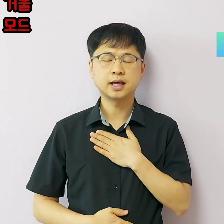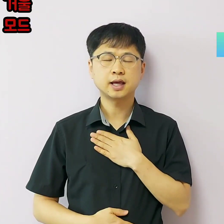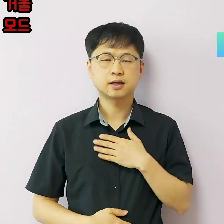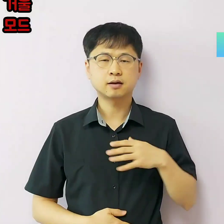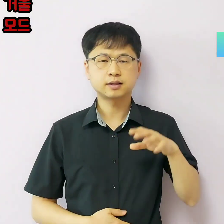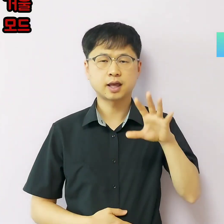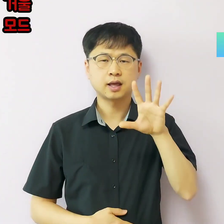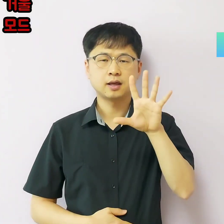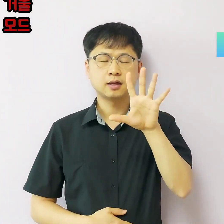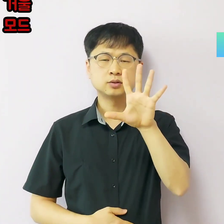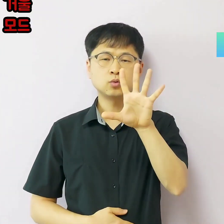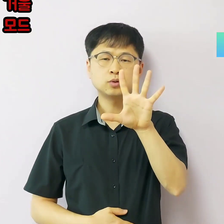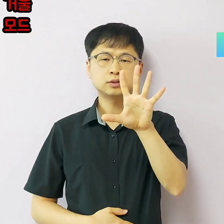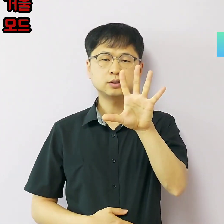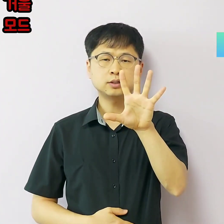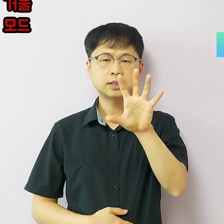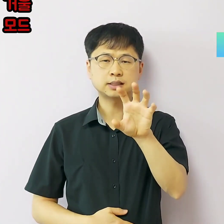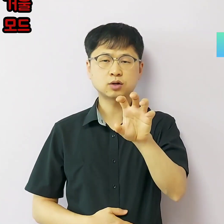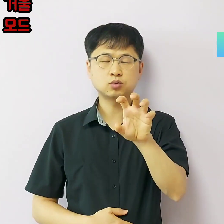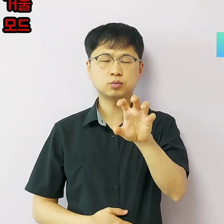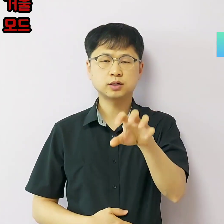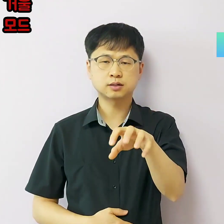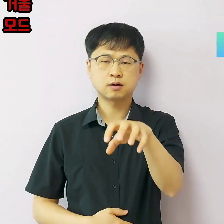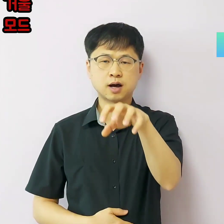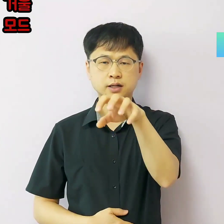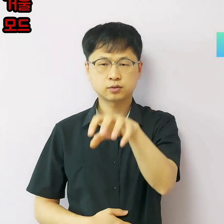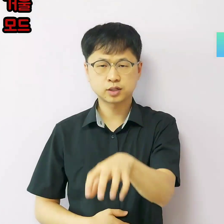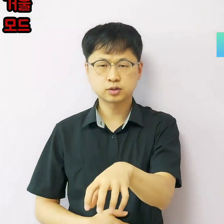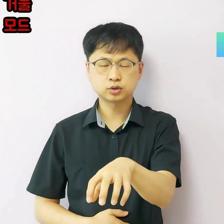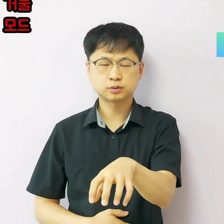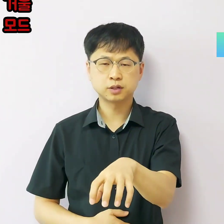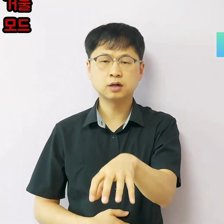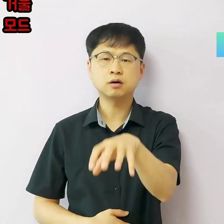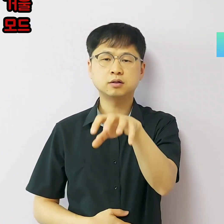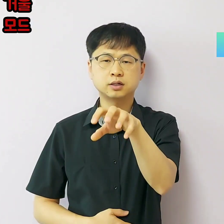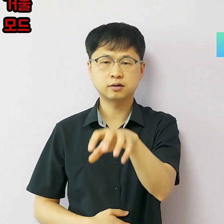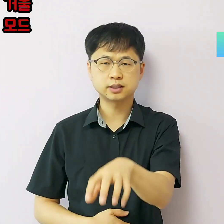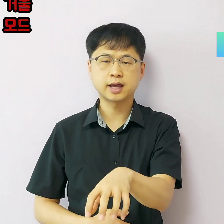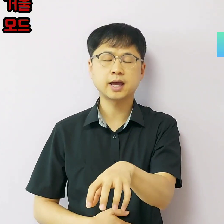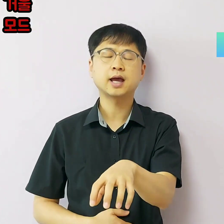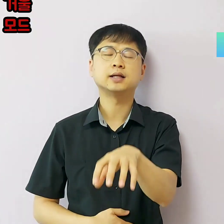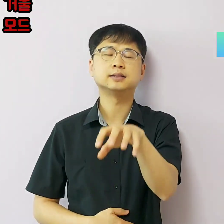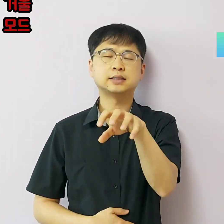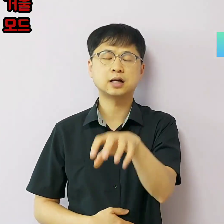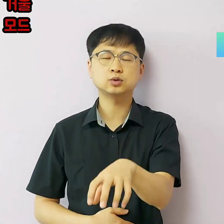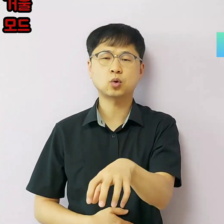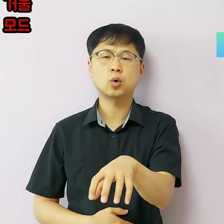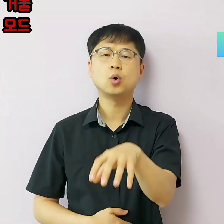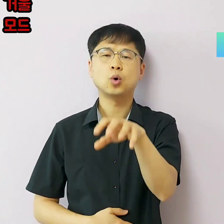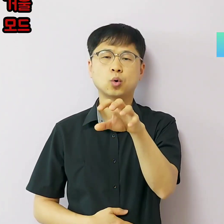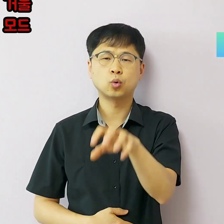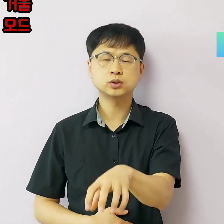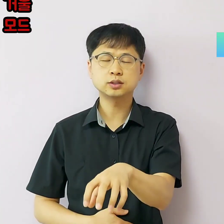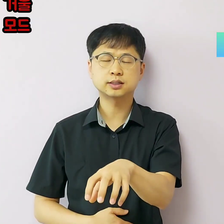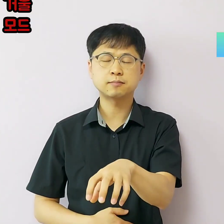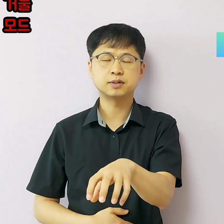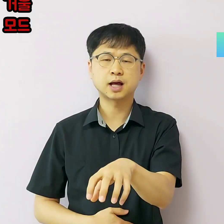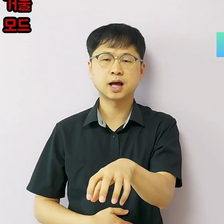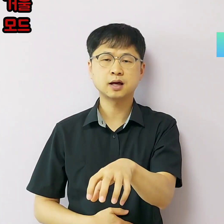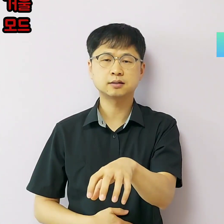내 곁에 손끝을 살짝 구부려서 아래로 내려주시면 어디에 하는 장소, 곳을 뜻합니다. 근데